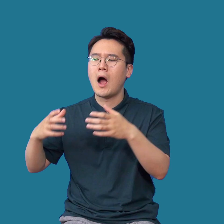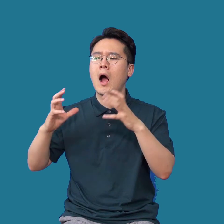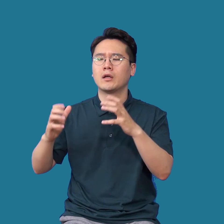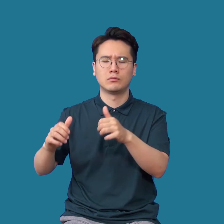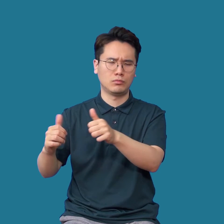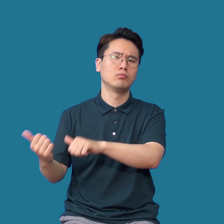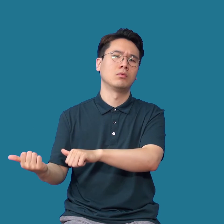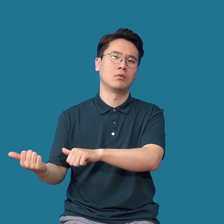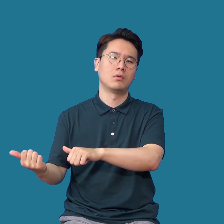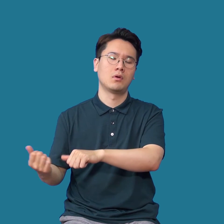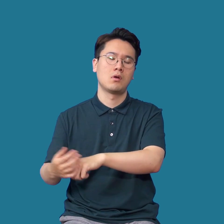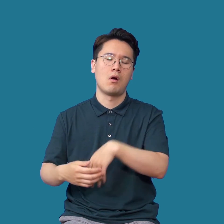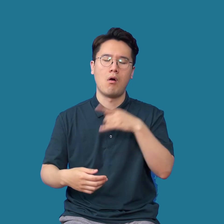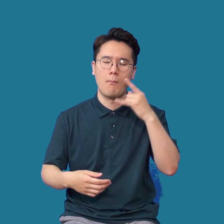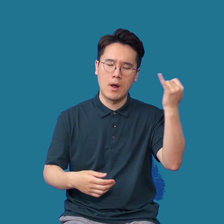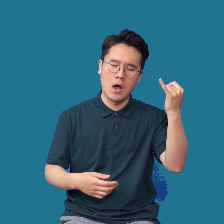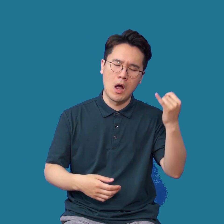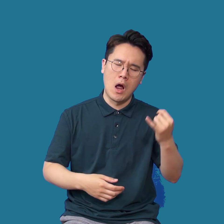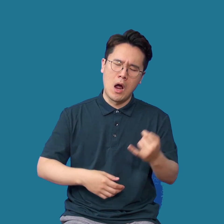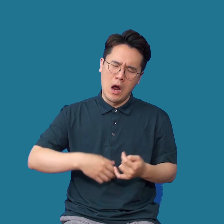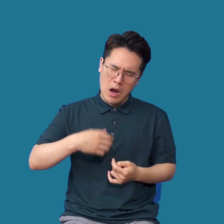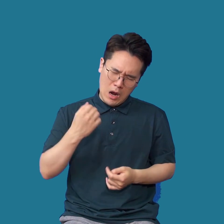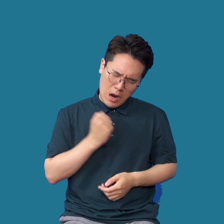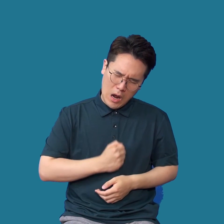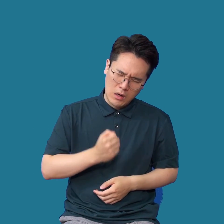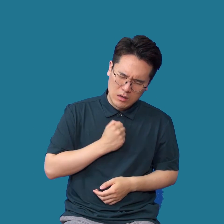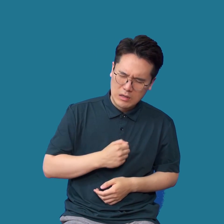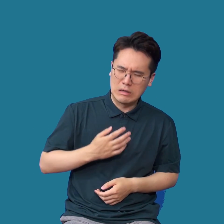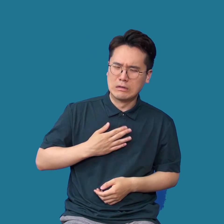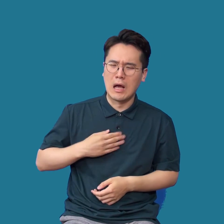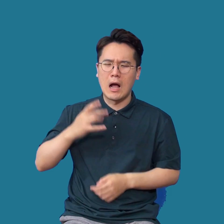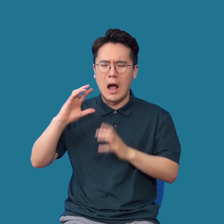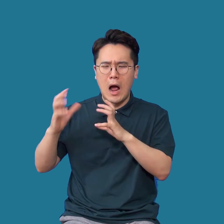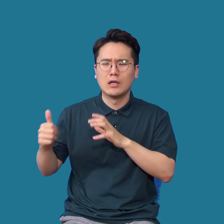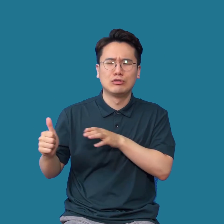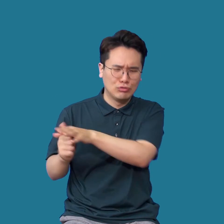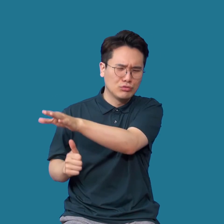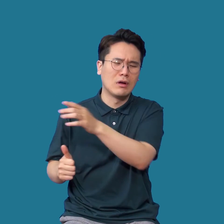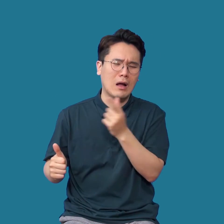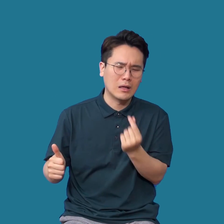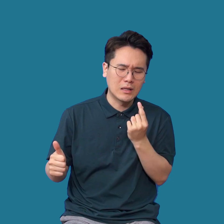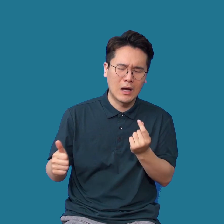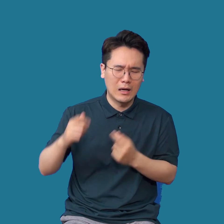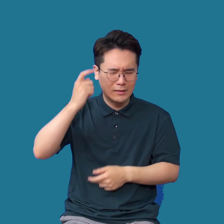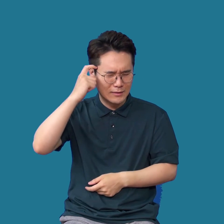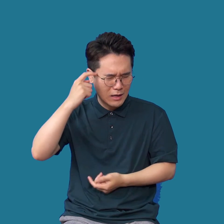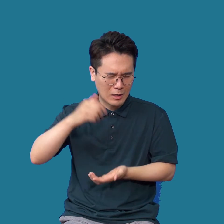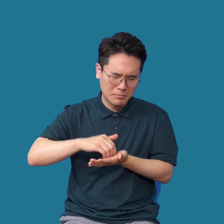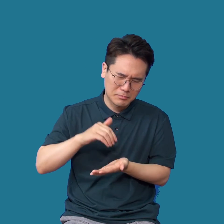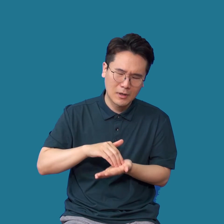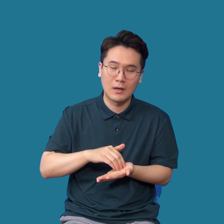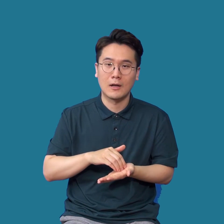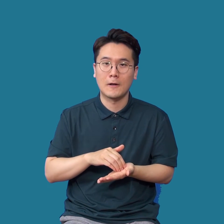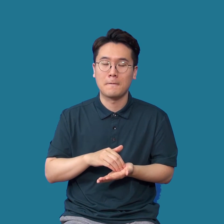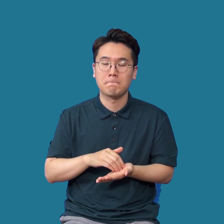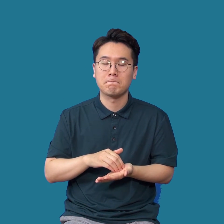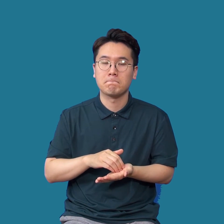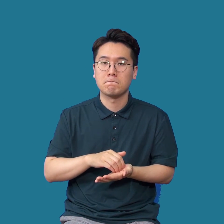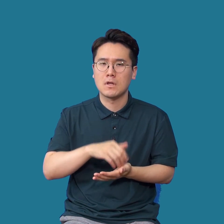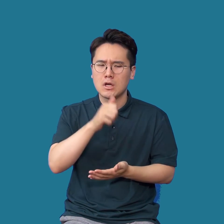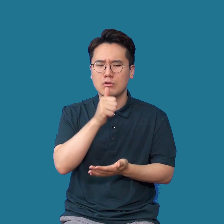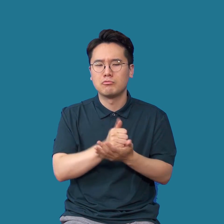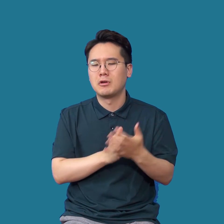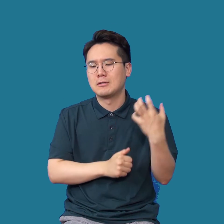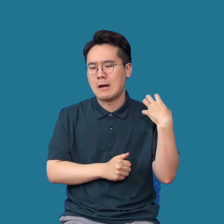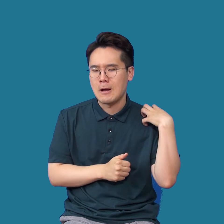애를 죽인 거라고, 내가 애를 죽였다고 절규합니다. 어떤 사람은 그 죄책감을 이기지 못해서 그냥